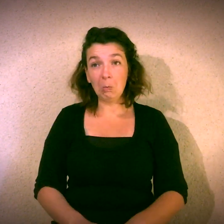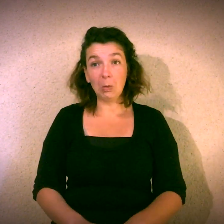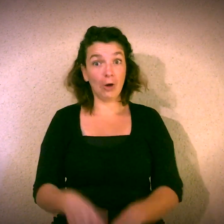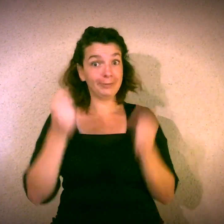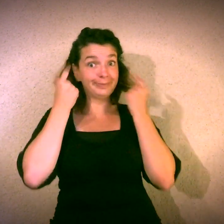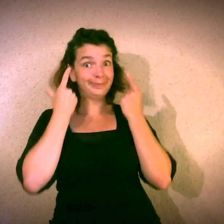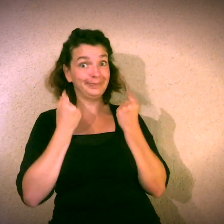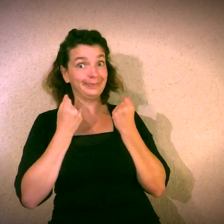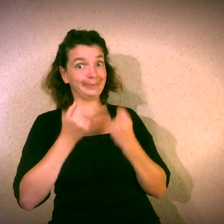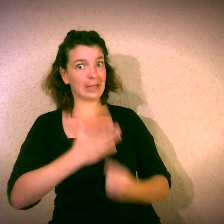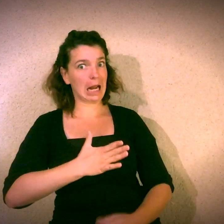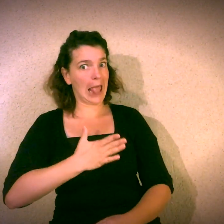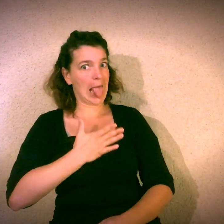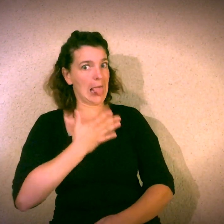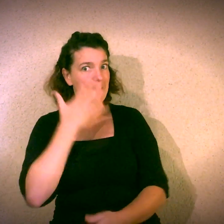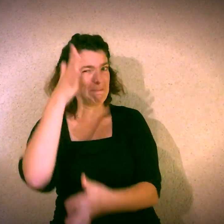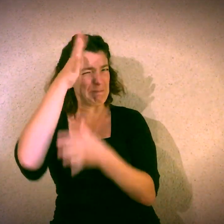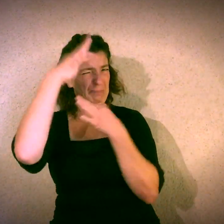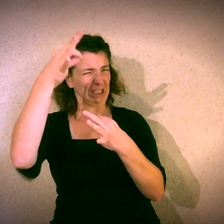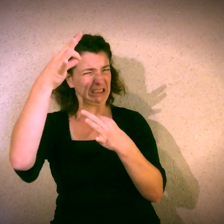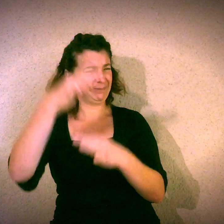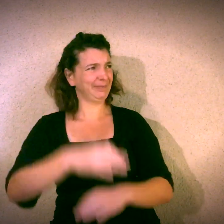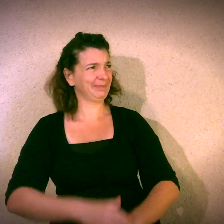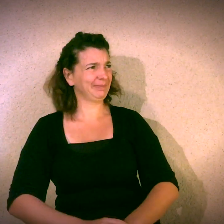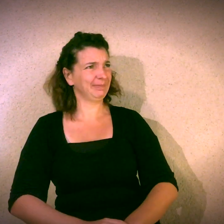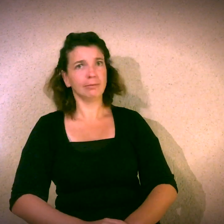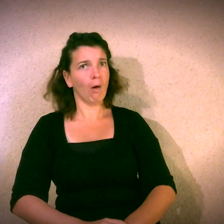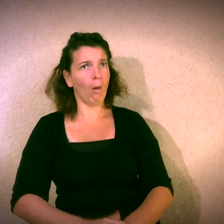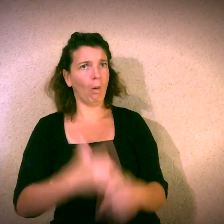C'est désertique, grogna Chaboudot, qui aimait la précision.